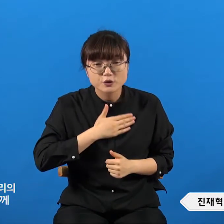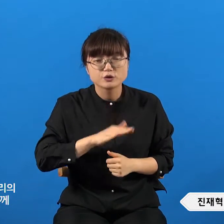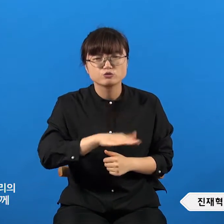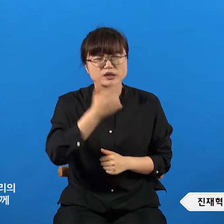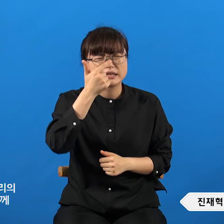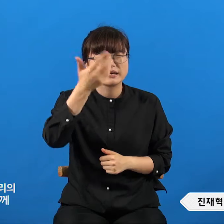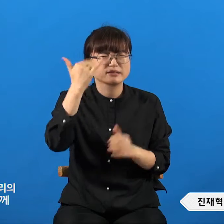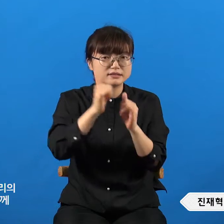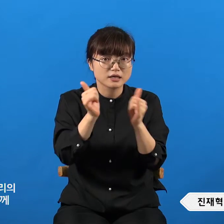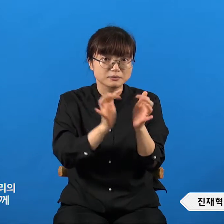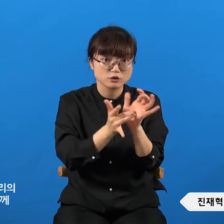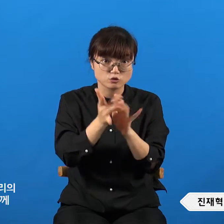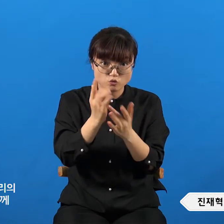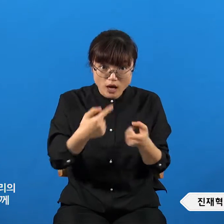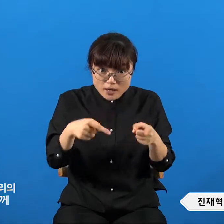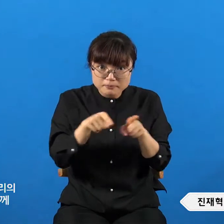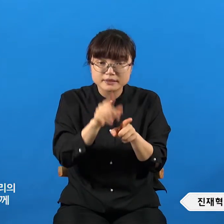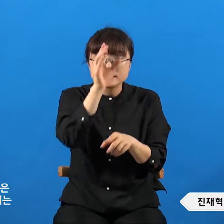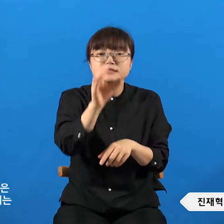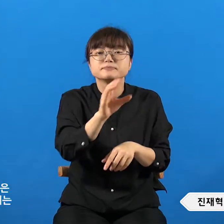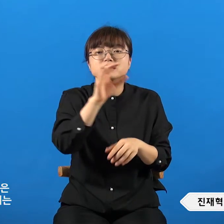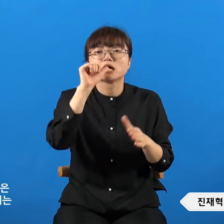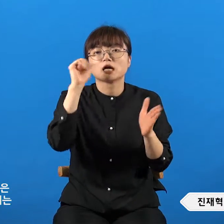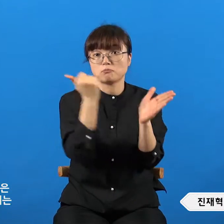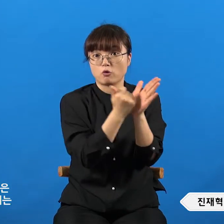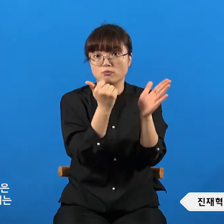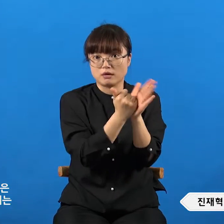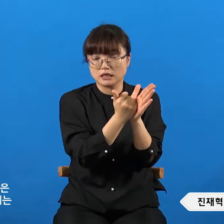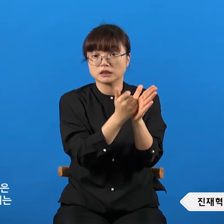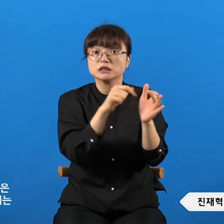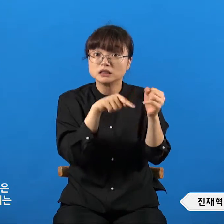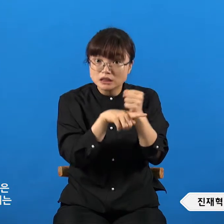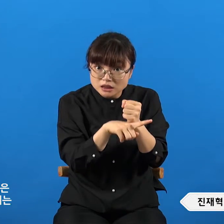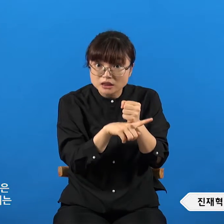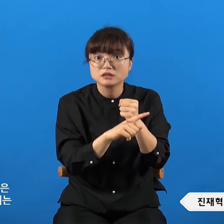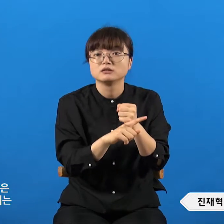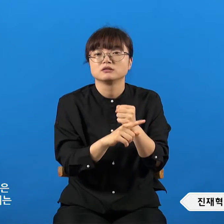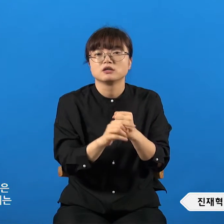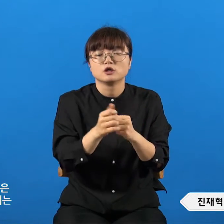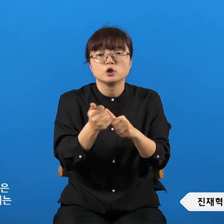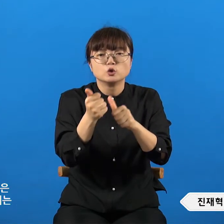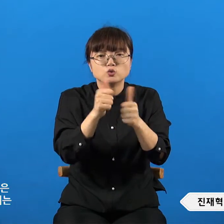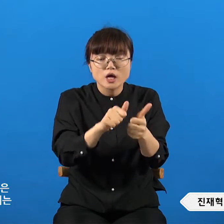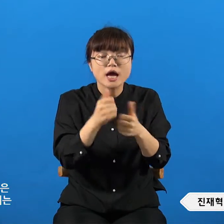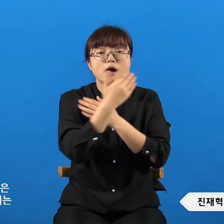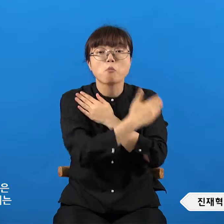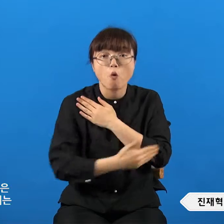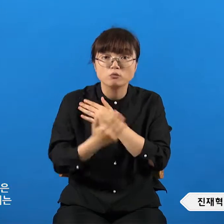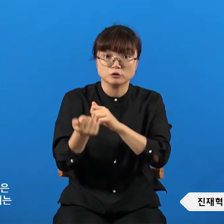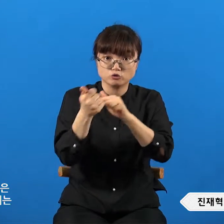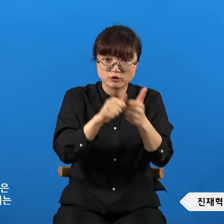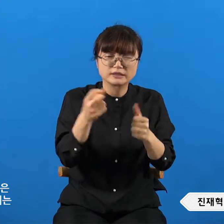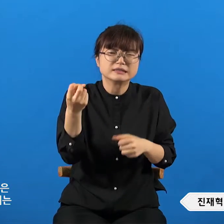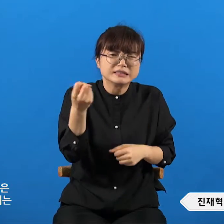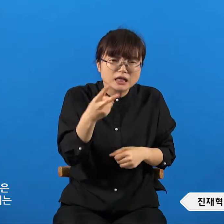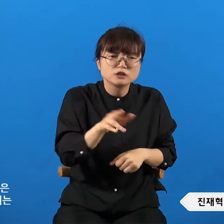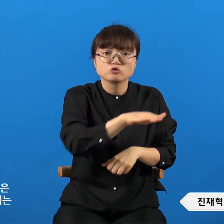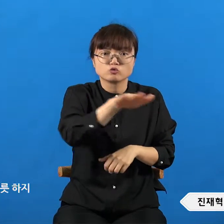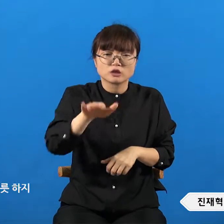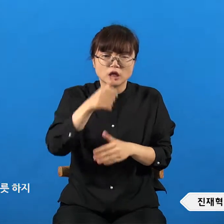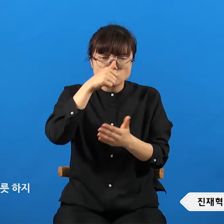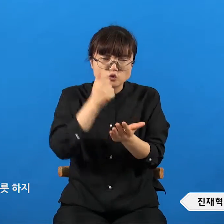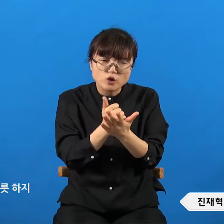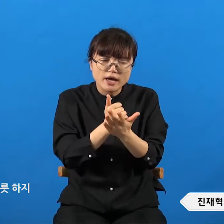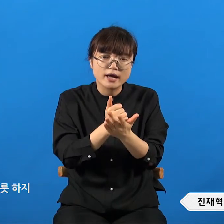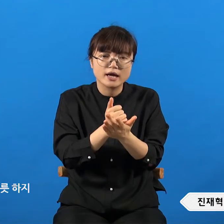알거니와 우리의 옛사람이 예수와 함께 십자가에 못 박힌 것은 죄의 몸이 죽어 다시는